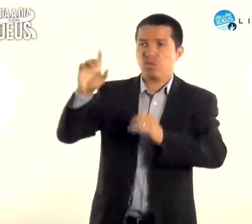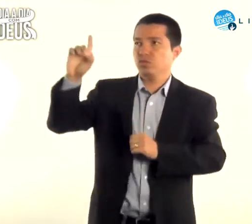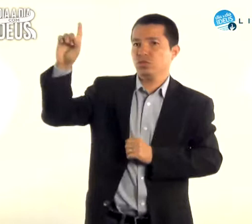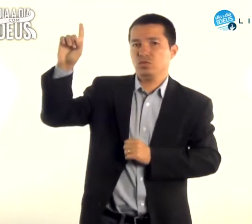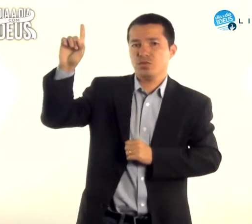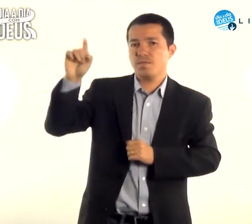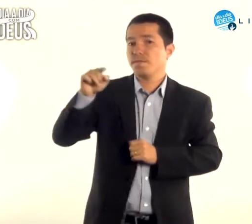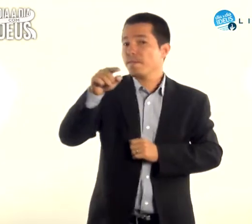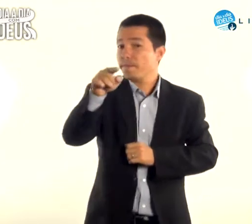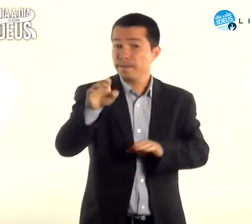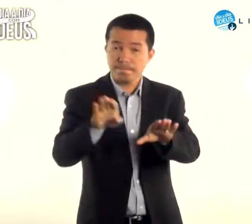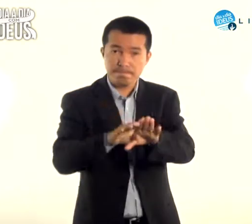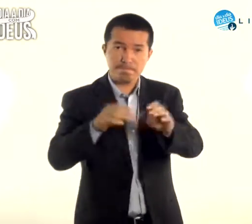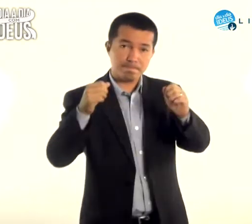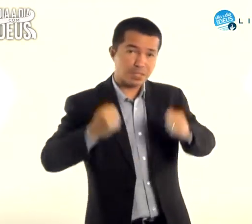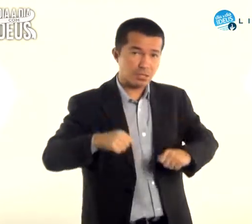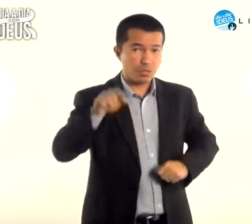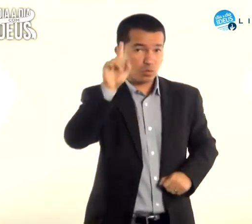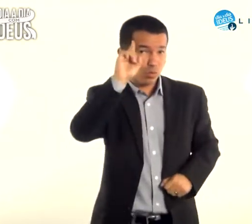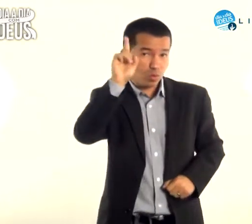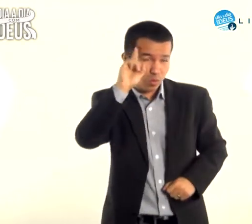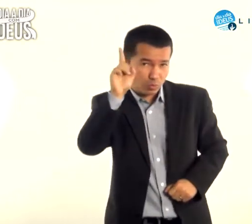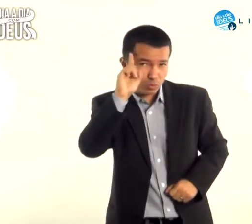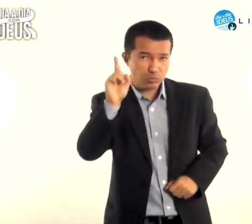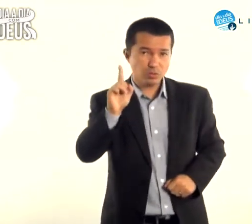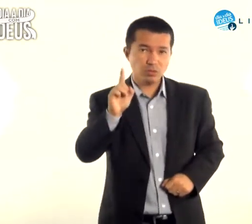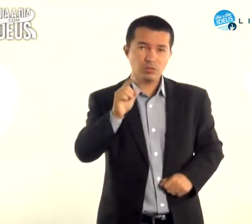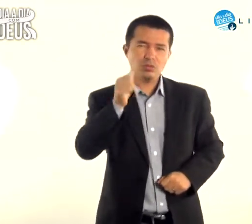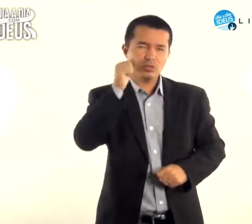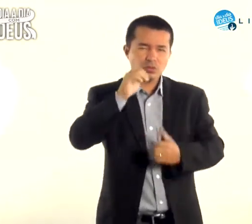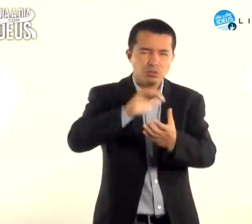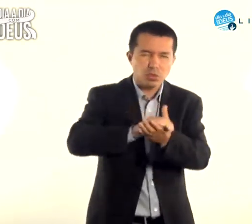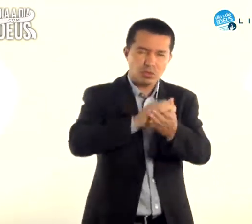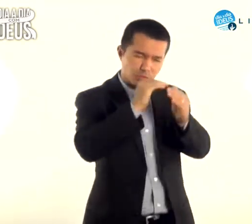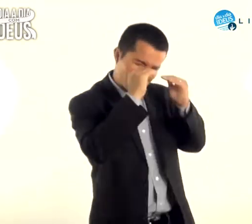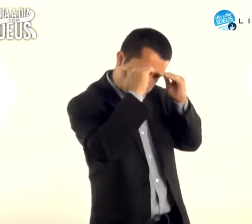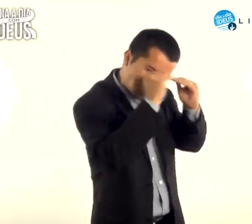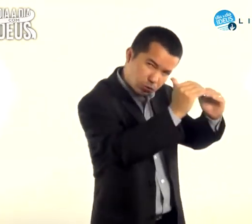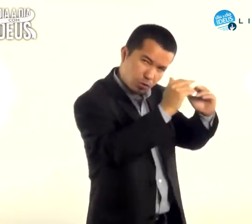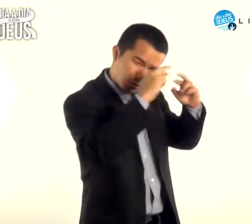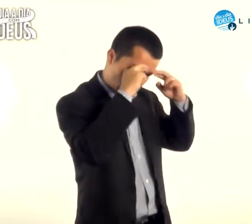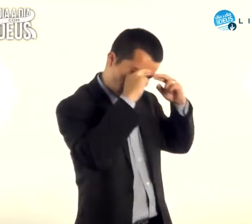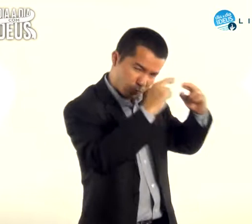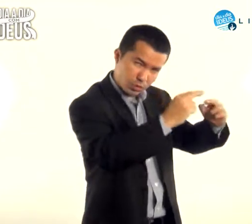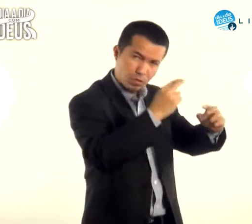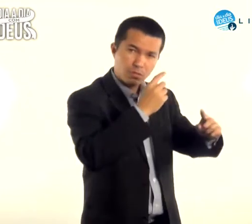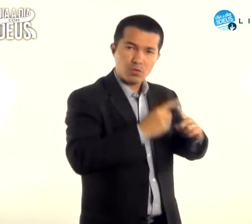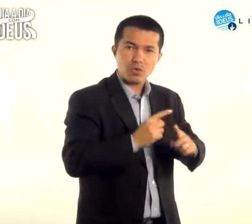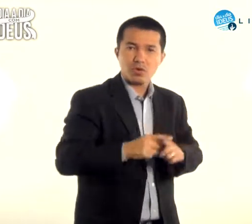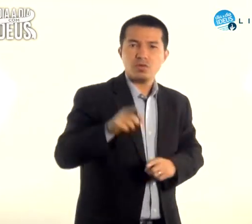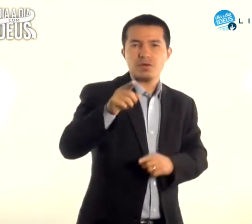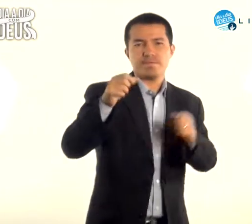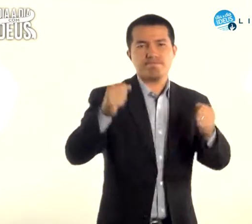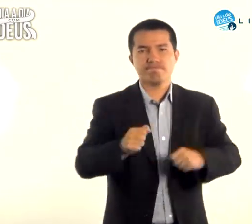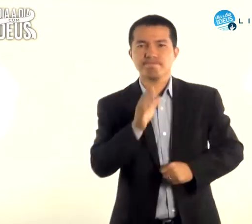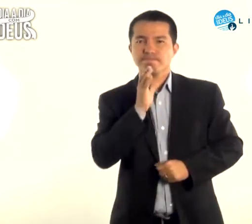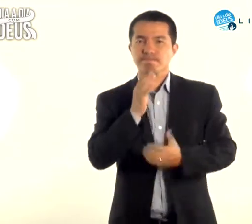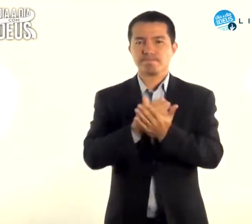todos os dias de vida da tua vaidade, os quais Deus te deu debaixo do sol, todos os dias da